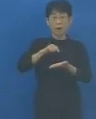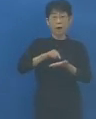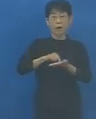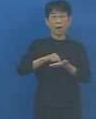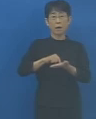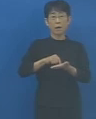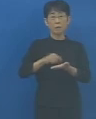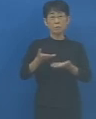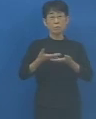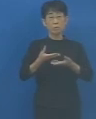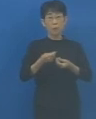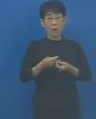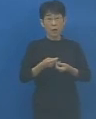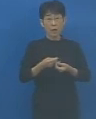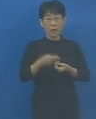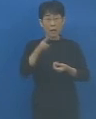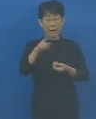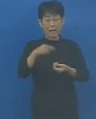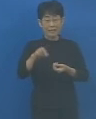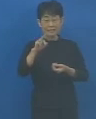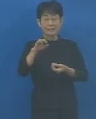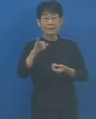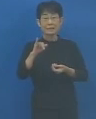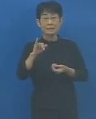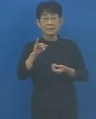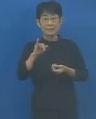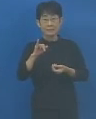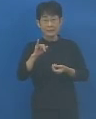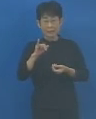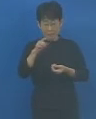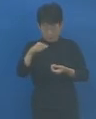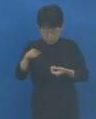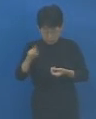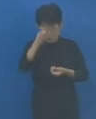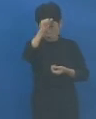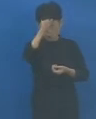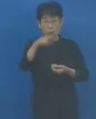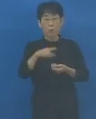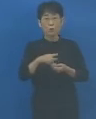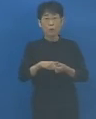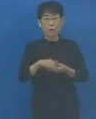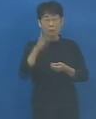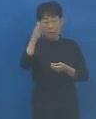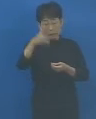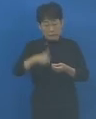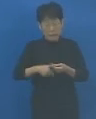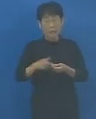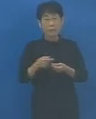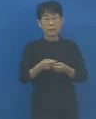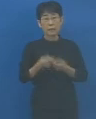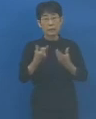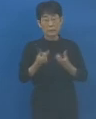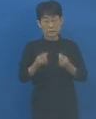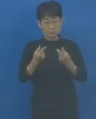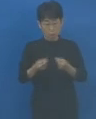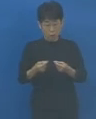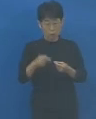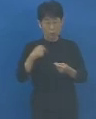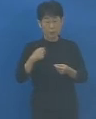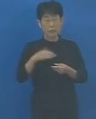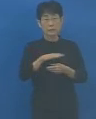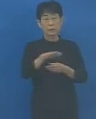のは、社会全体で、これ紡いで続けなければならないところでございま